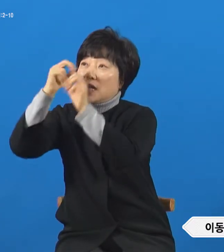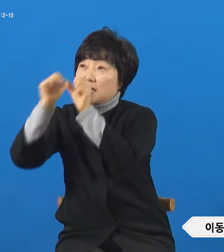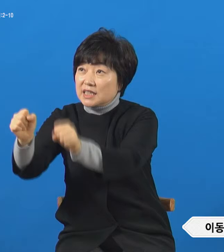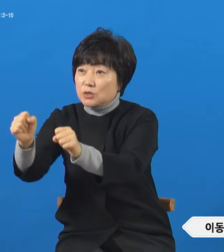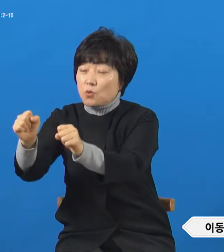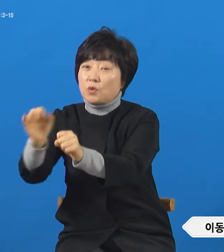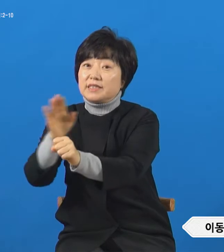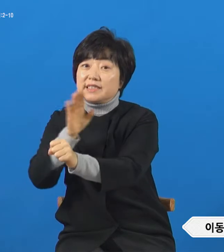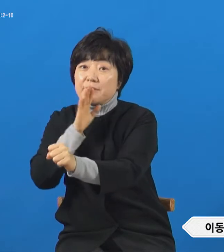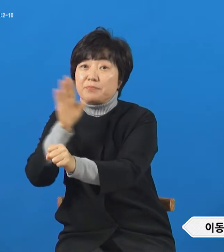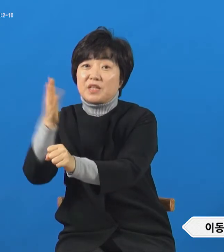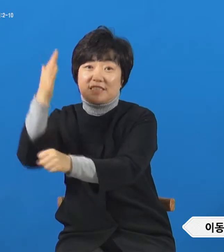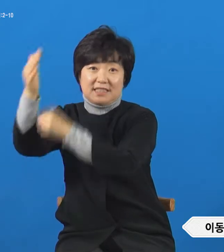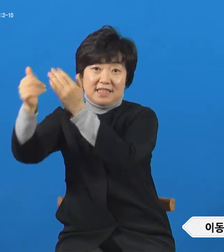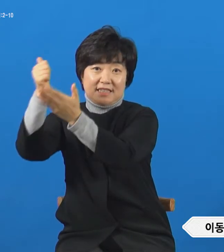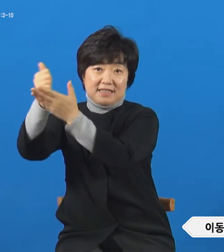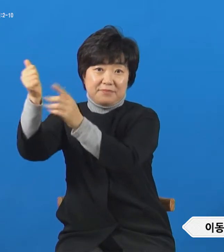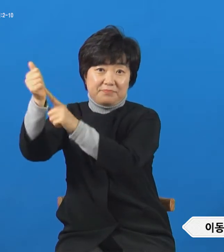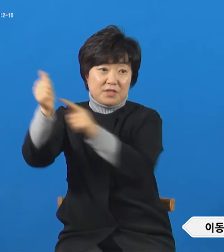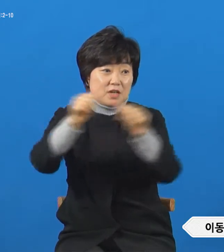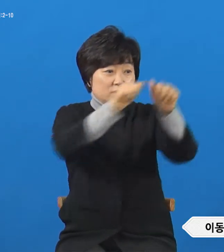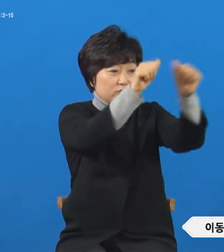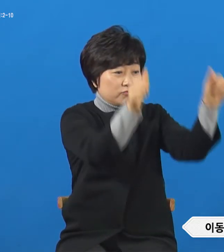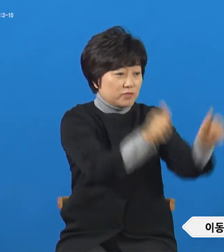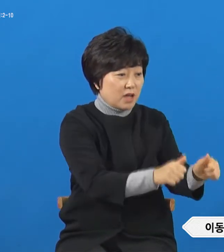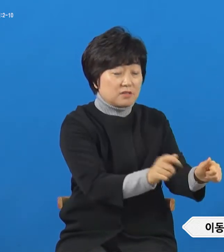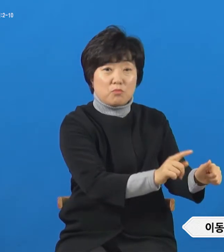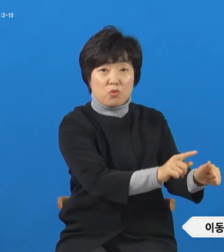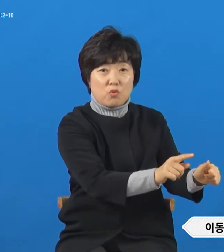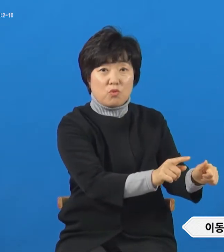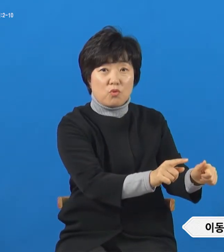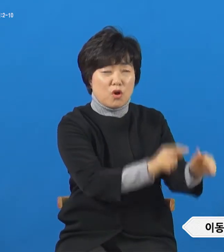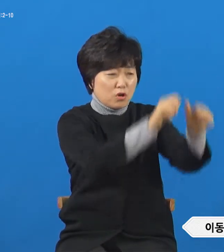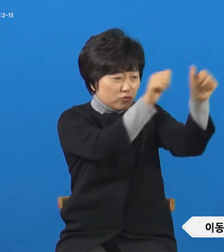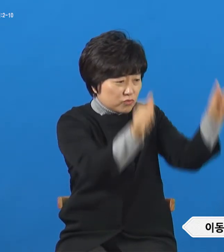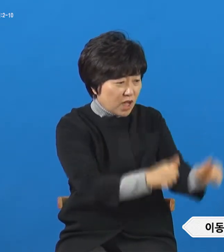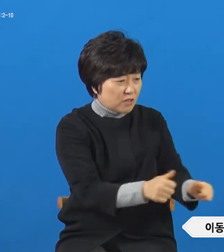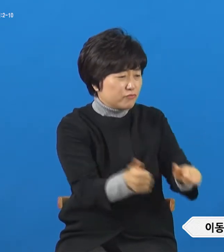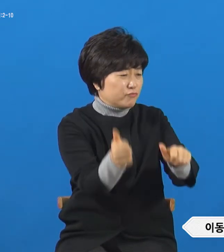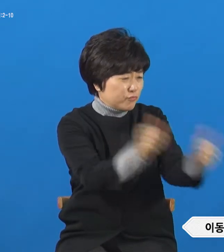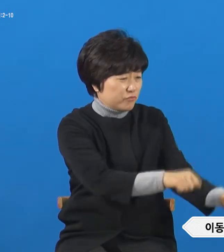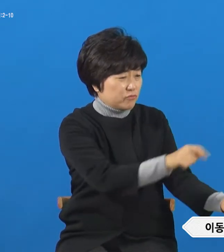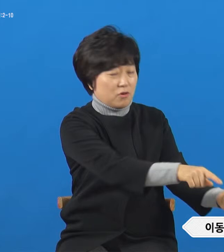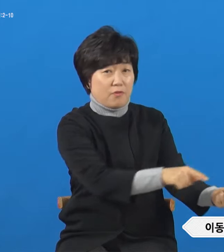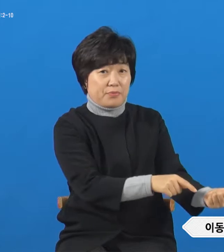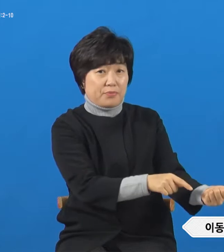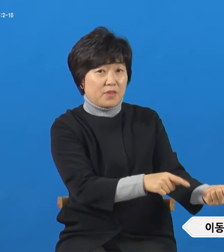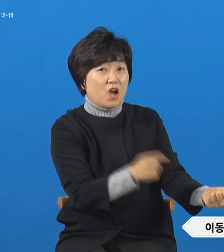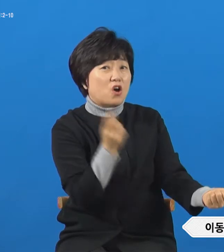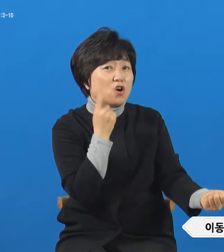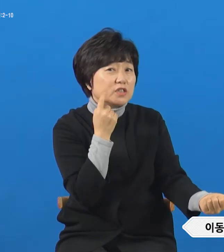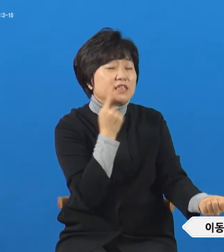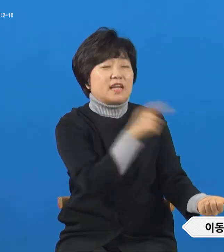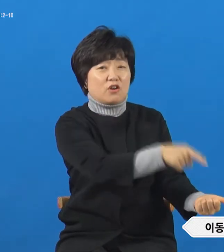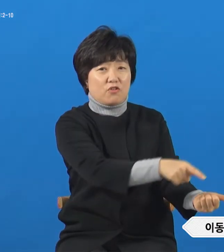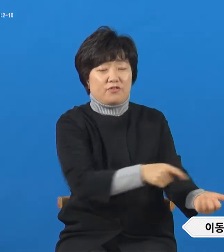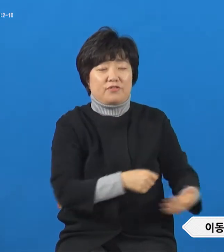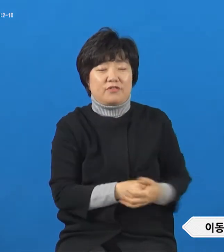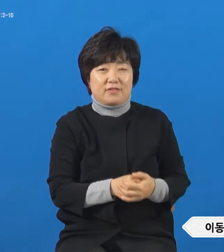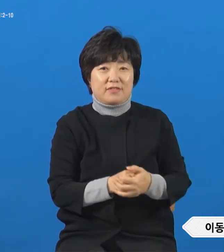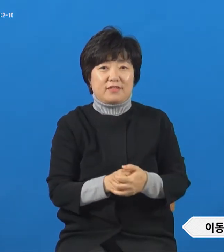살아계시고 참되신 하나님. 우상의 존재는 뭘까요? 우상은 죽어있는 것, 우상은 거짓된